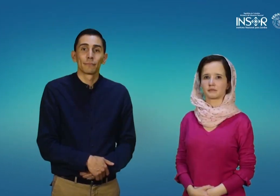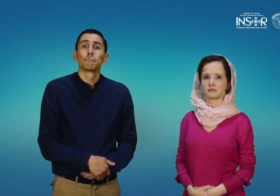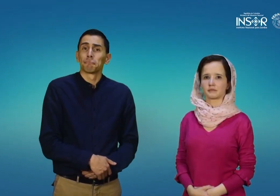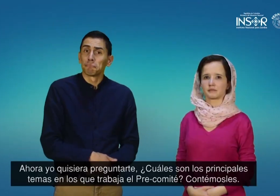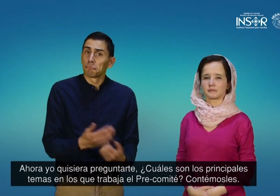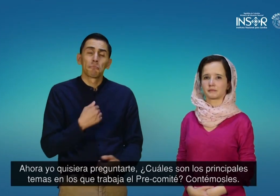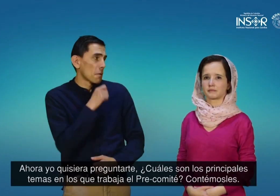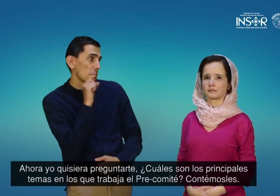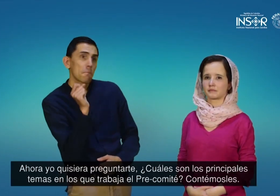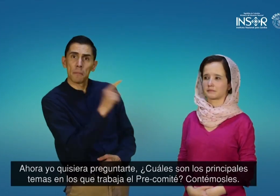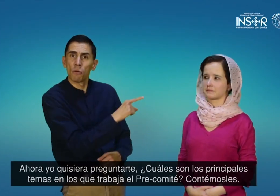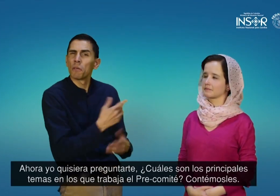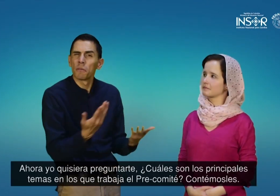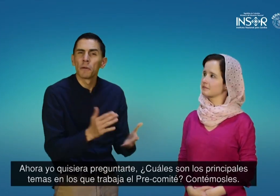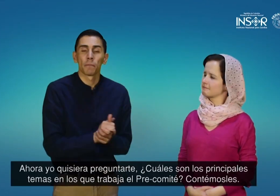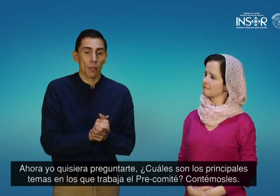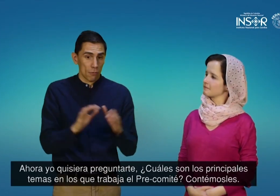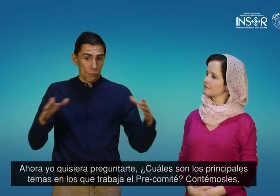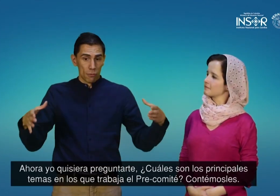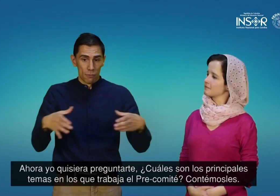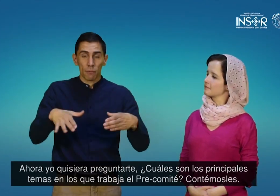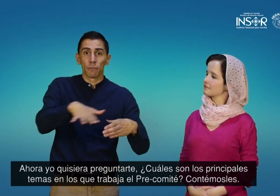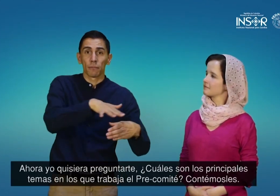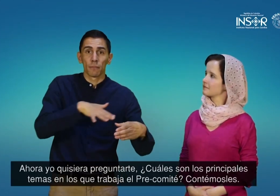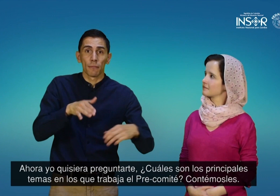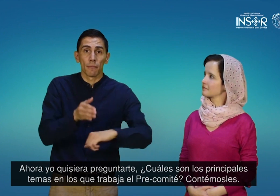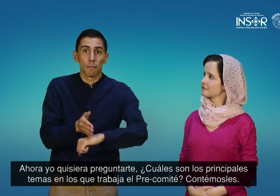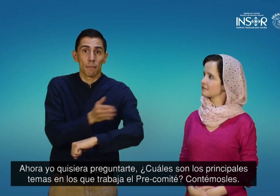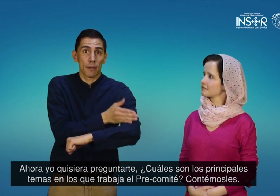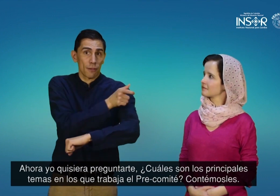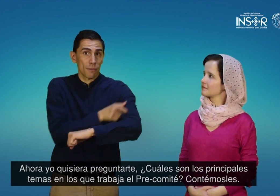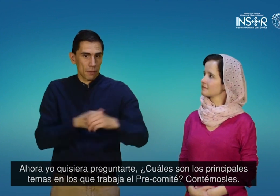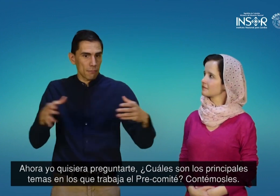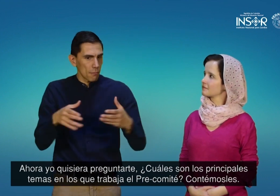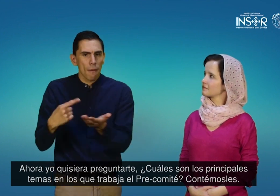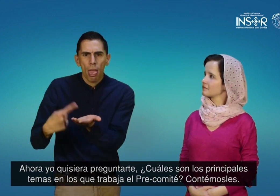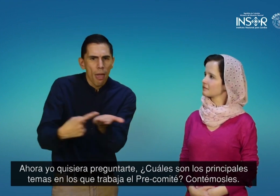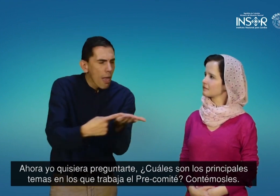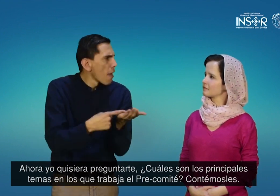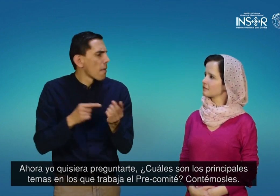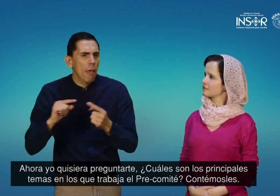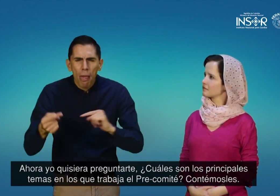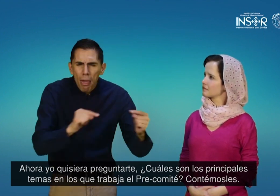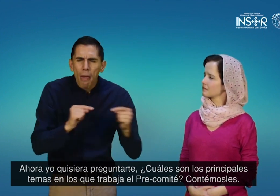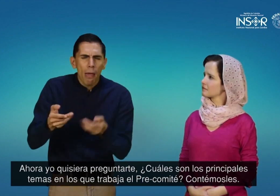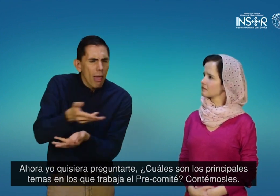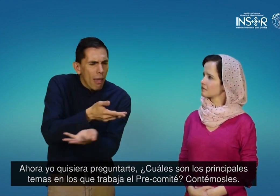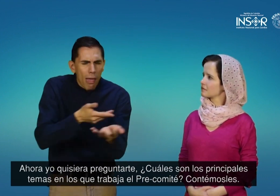Ahora yo quisiera preguntarte, ¿cuáles son los principales temas en los que trabaja el Precomité? Contémosles.